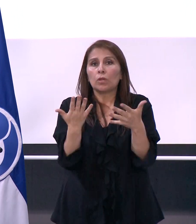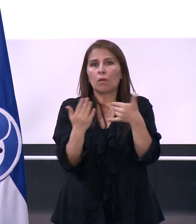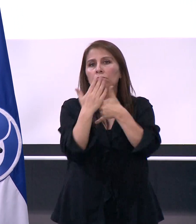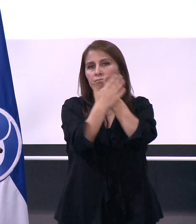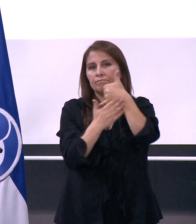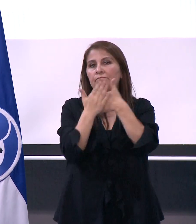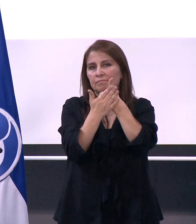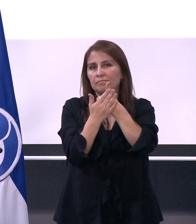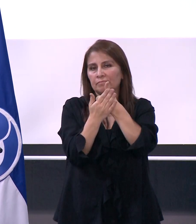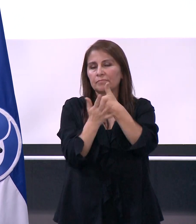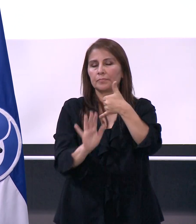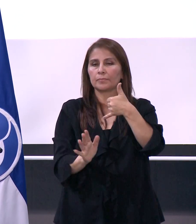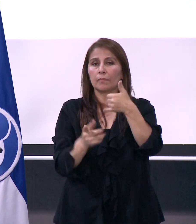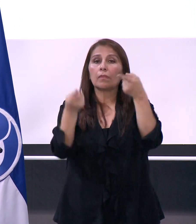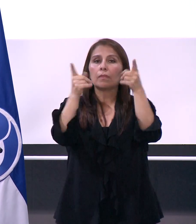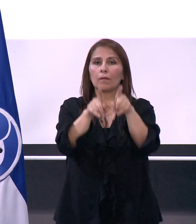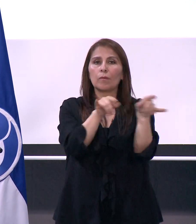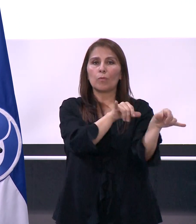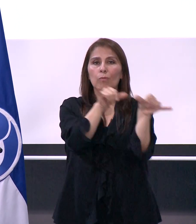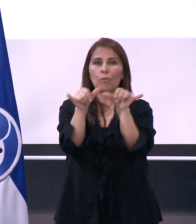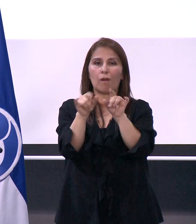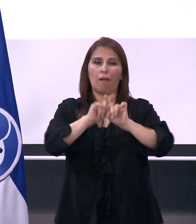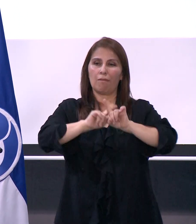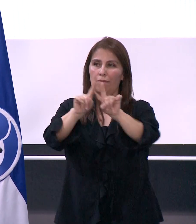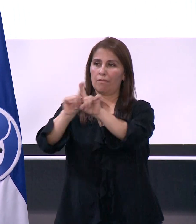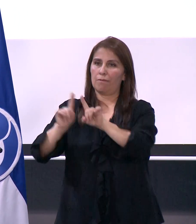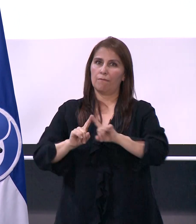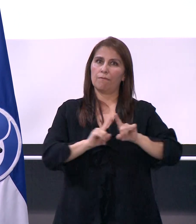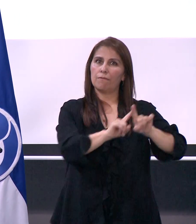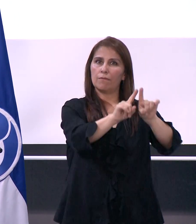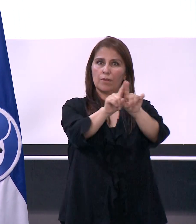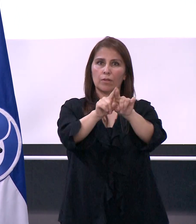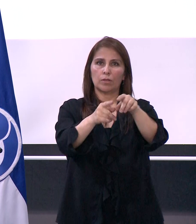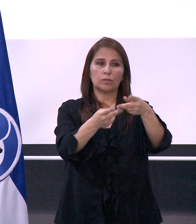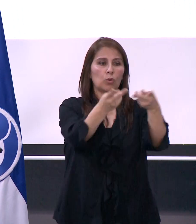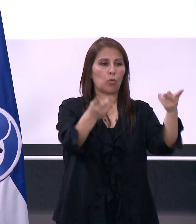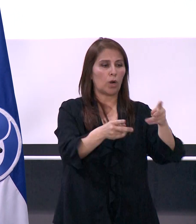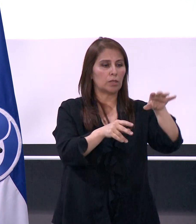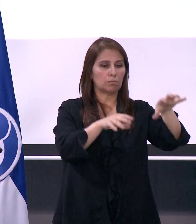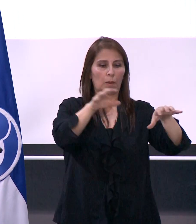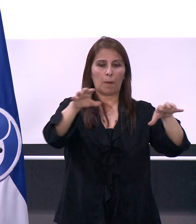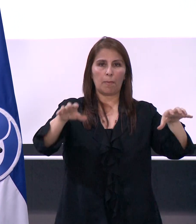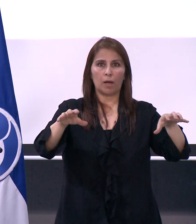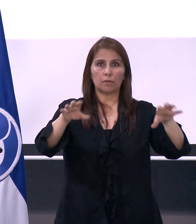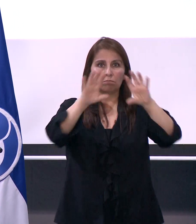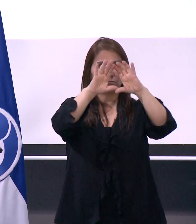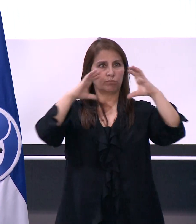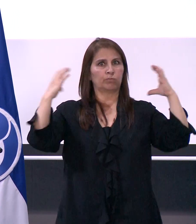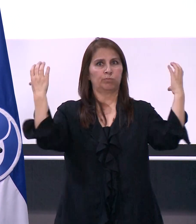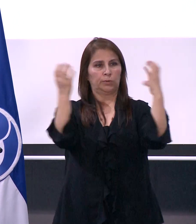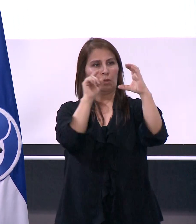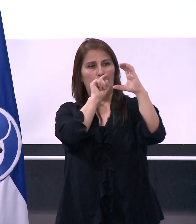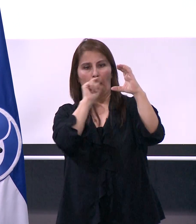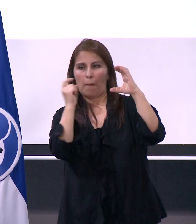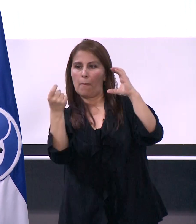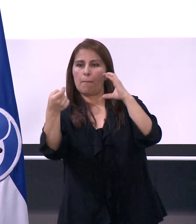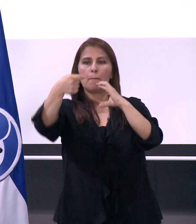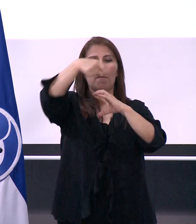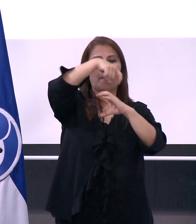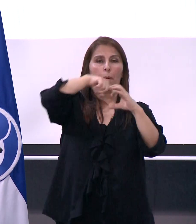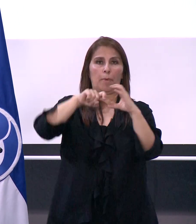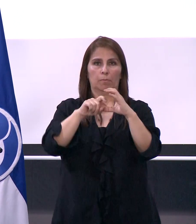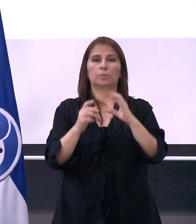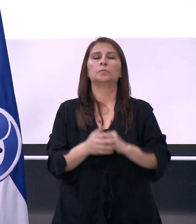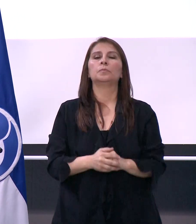y también en las distintas o en los distintos lugares del planeta están bien